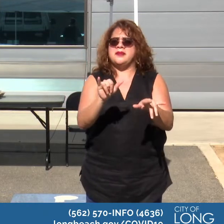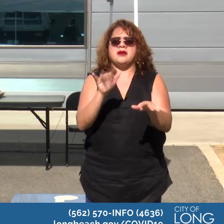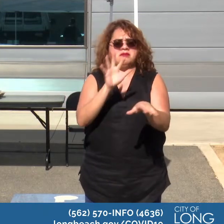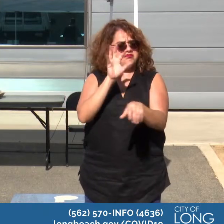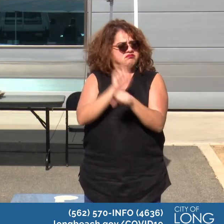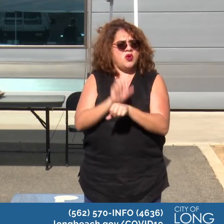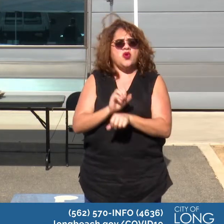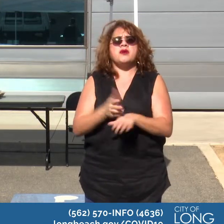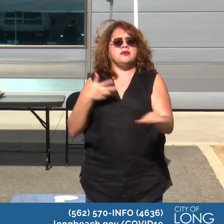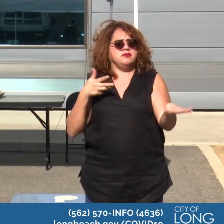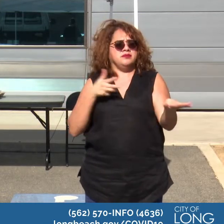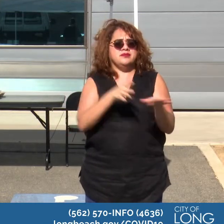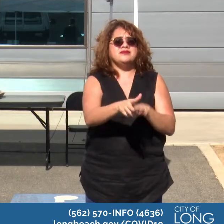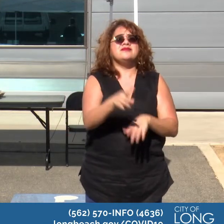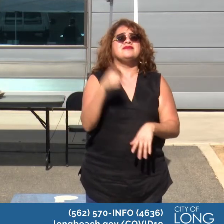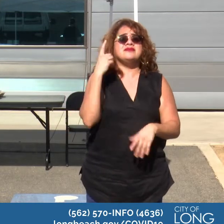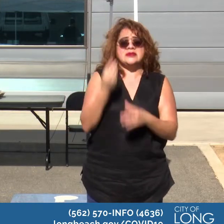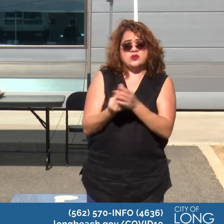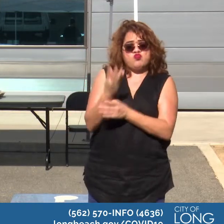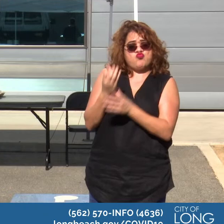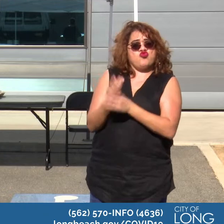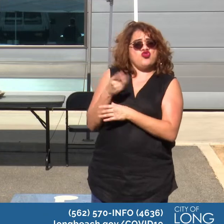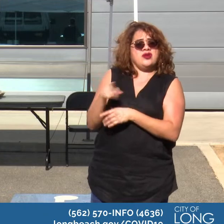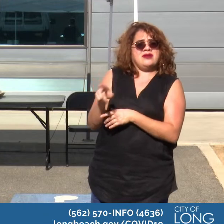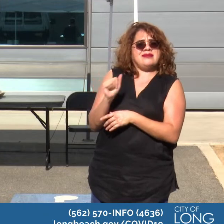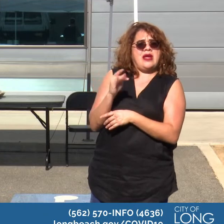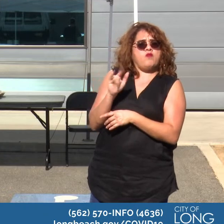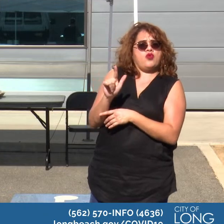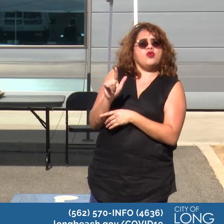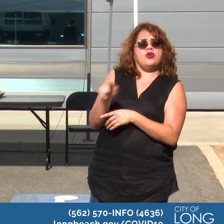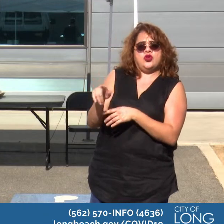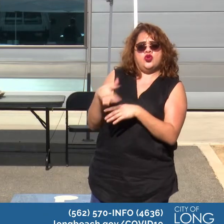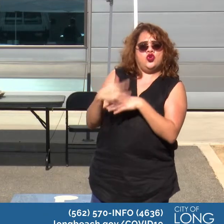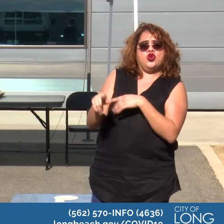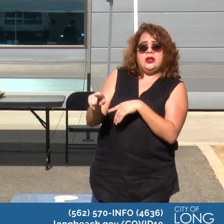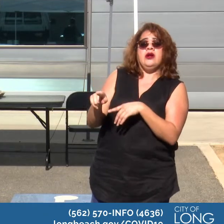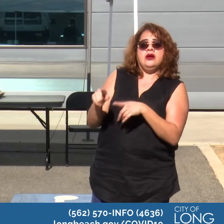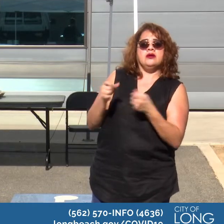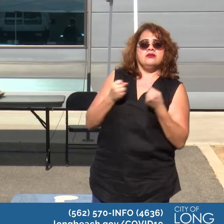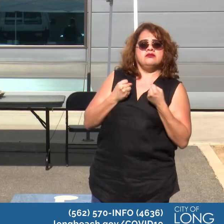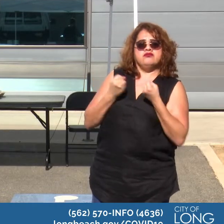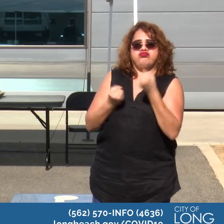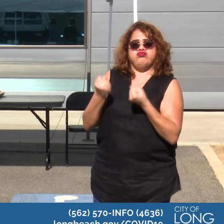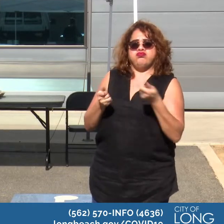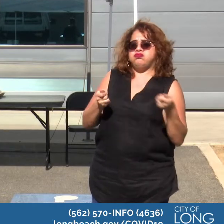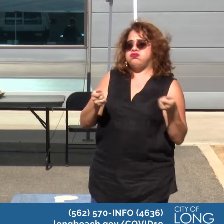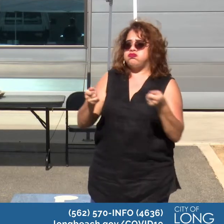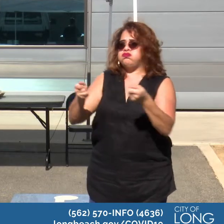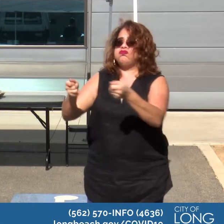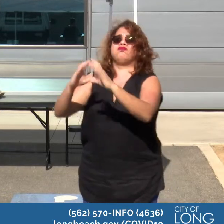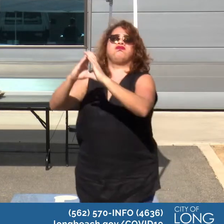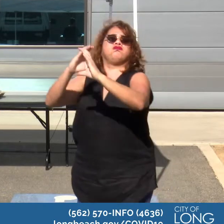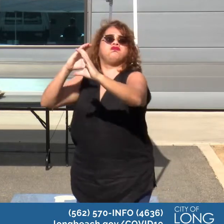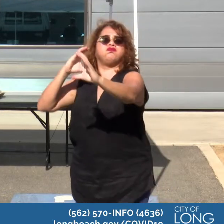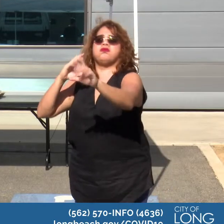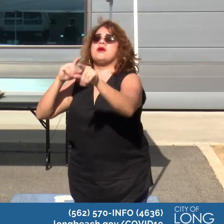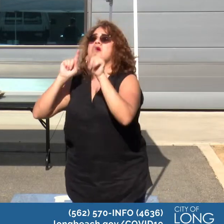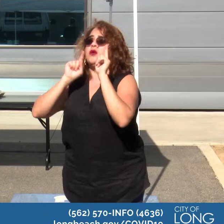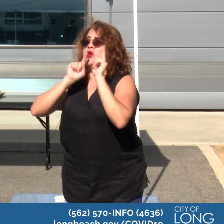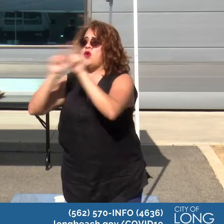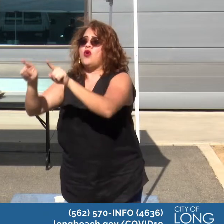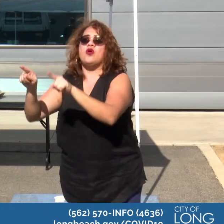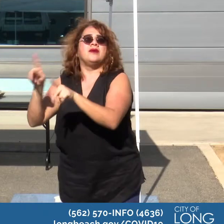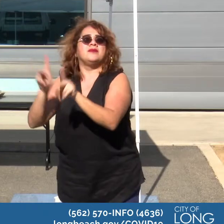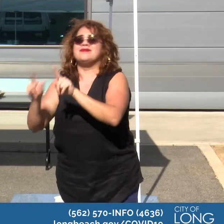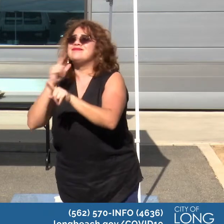la primavera. Esto nos permitirá traer la vacuna a comunidades que son más impactadas por el virus,